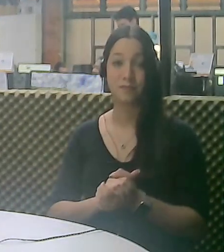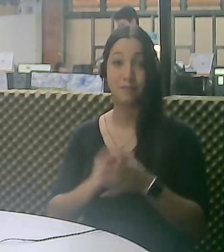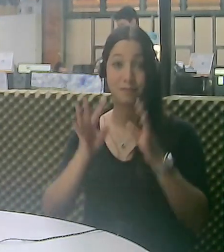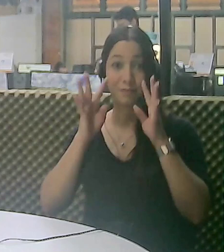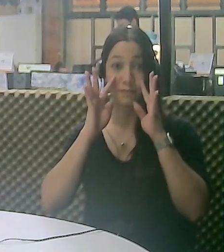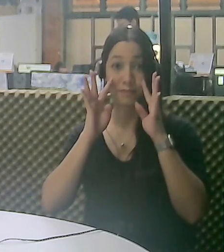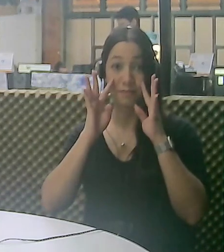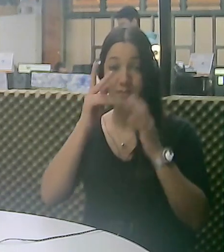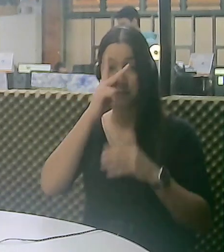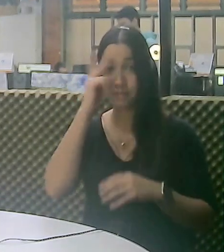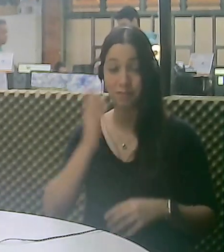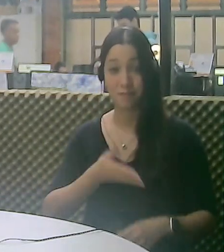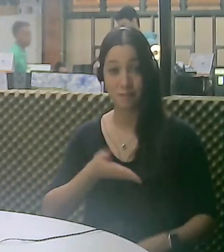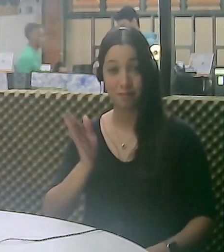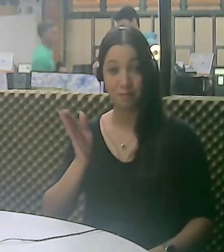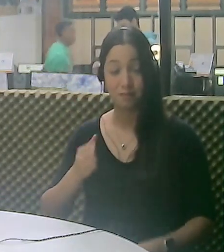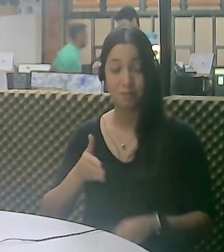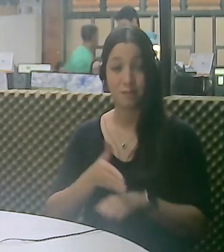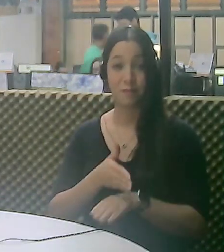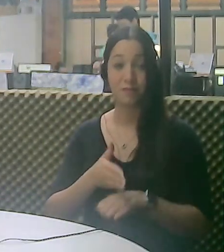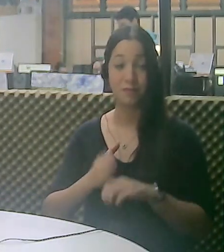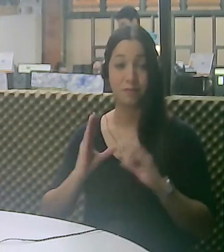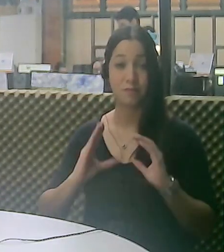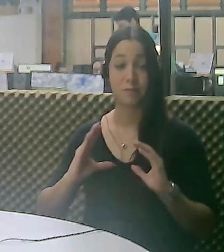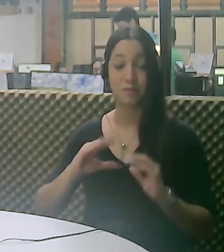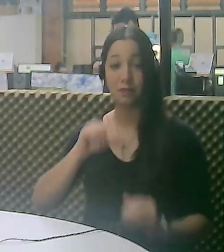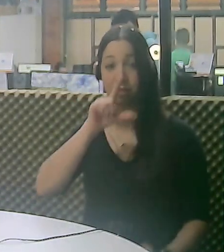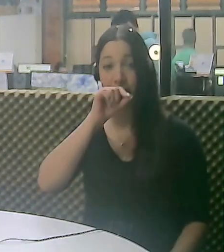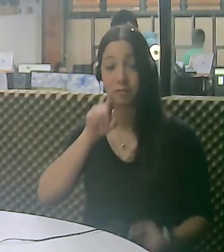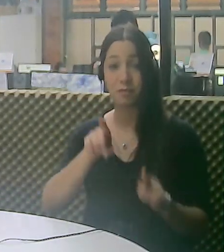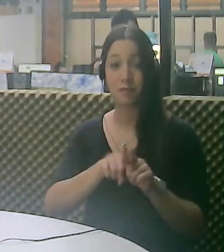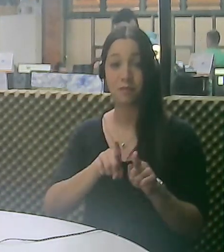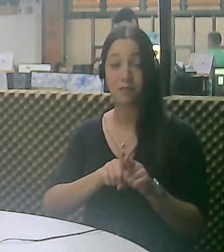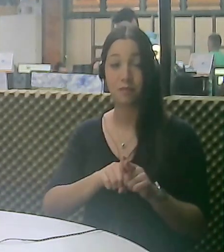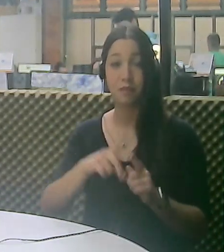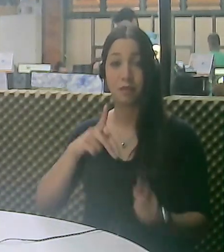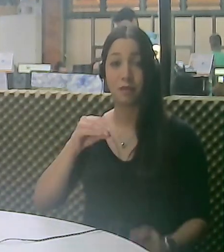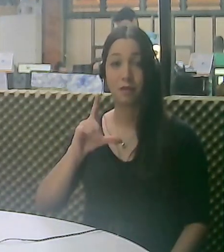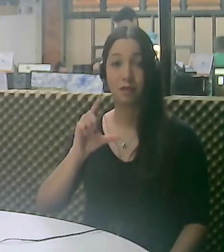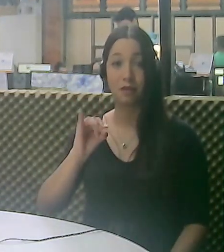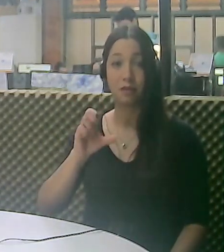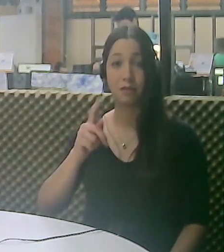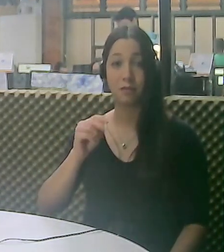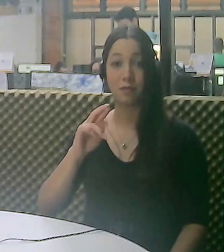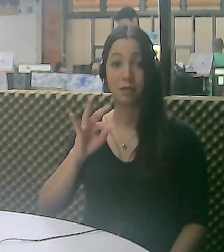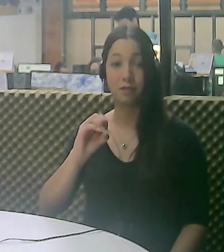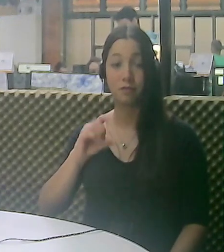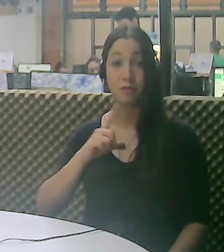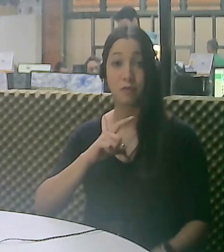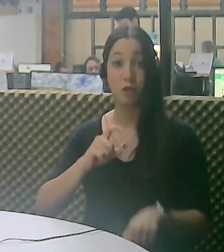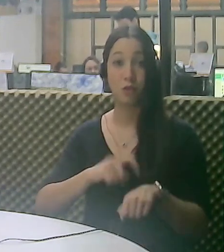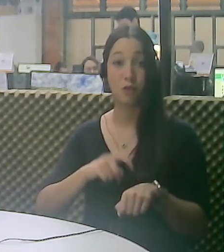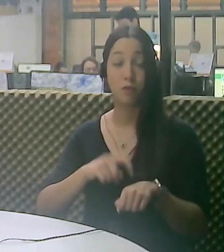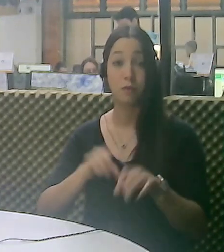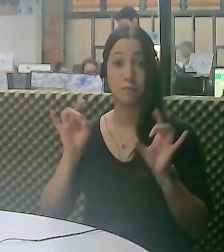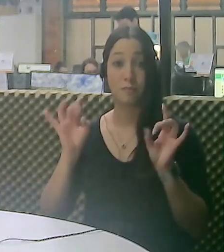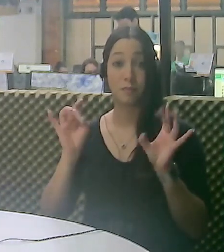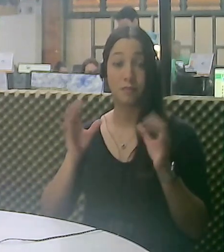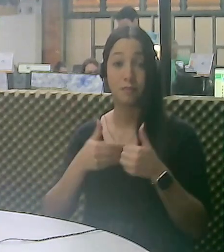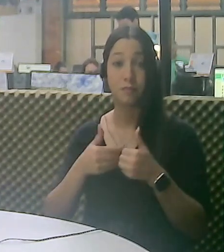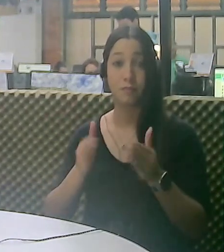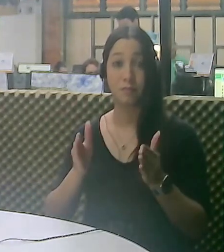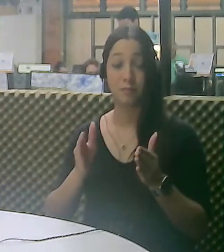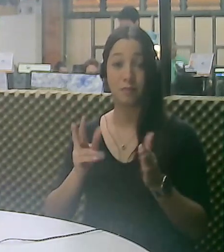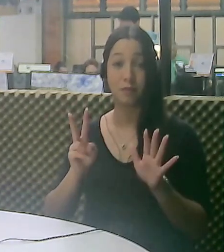Atenção, usuários do Parque do Sabiá e dos poliesportivos da Futel. Os equipamentos esportivos terão horários especiais de